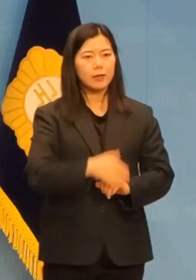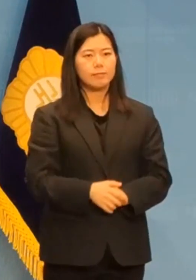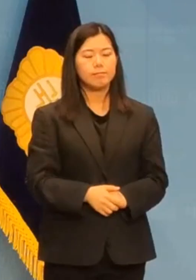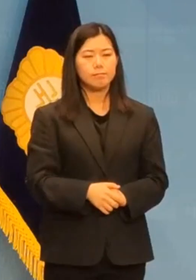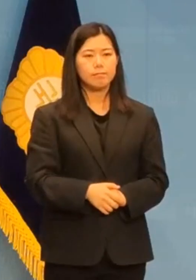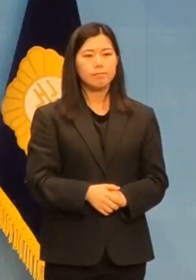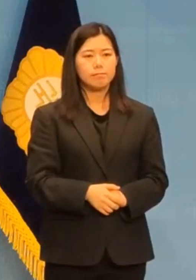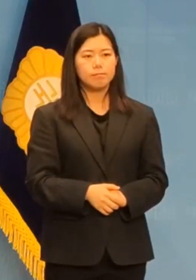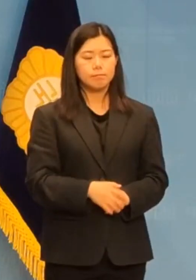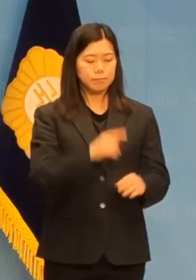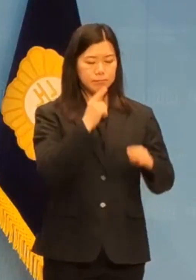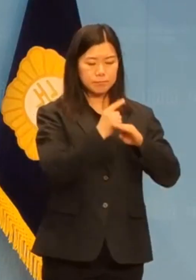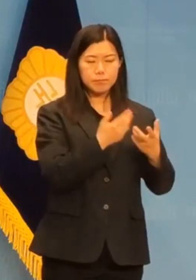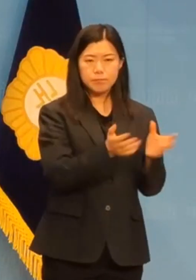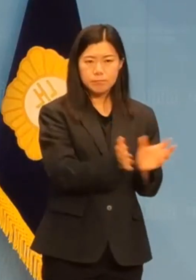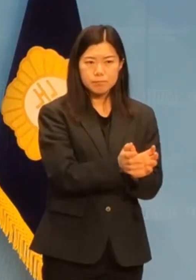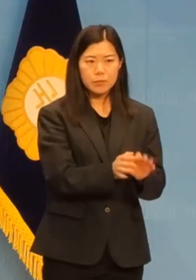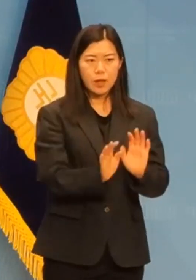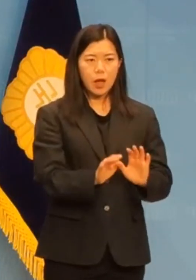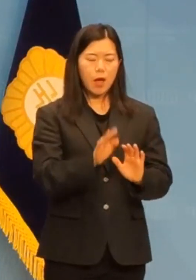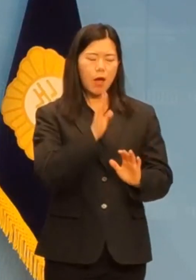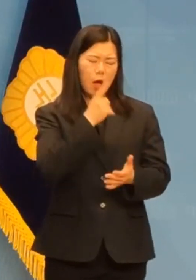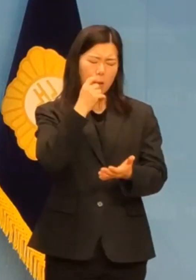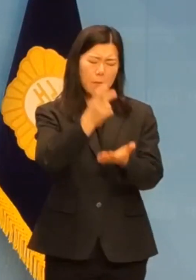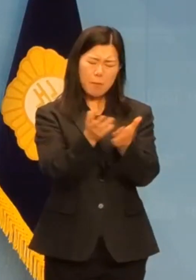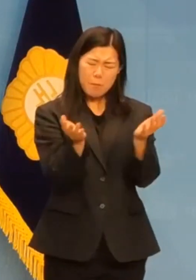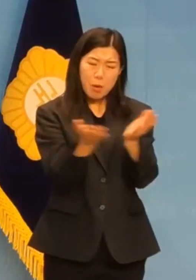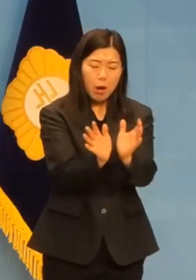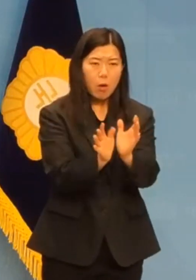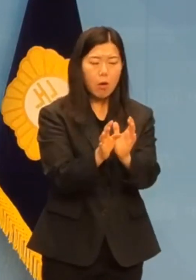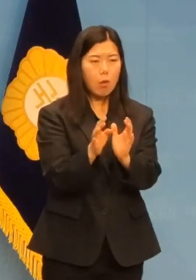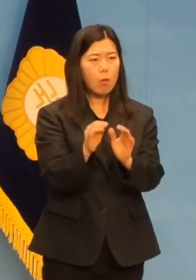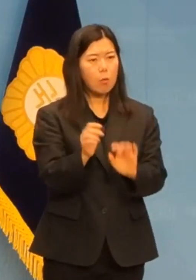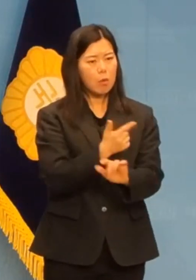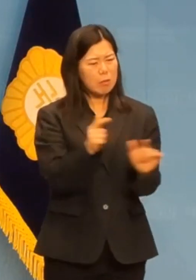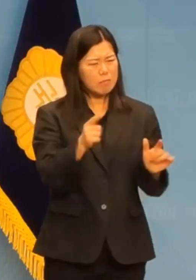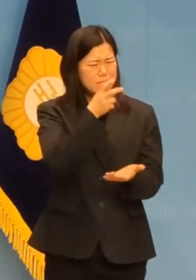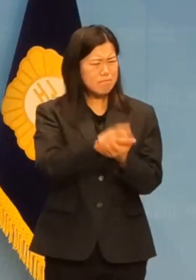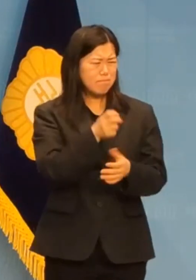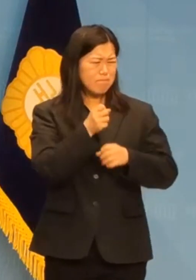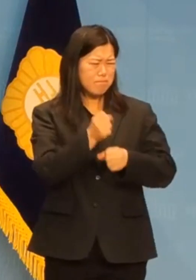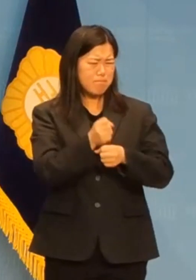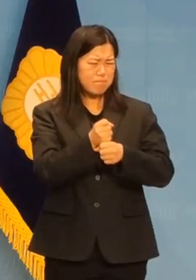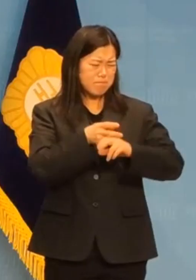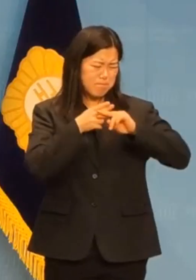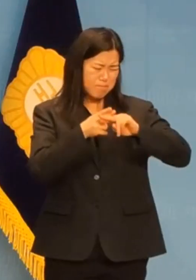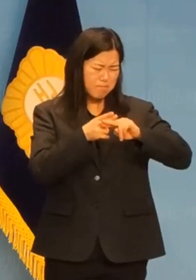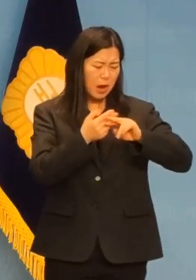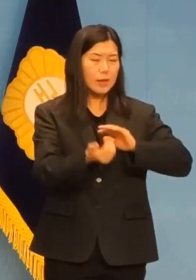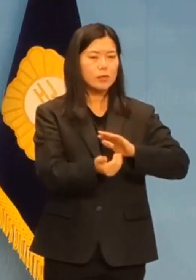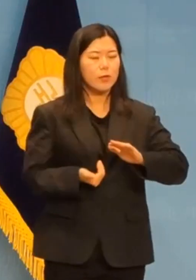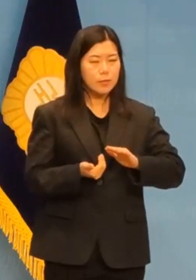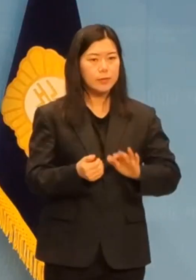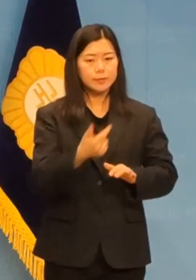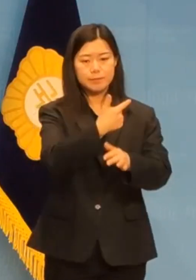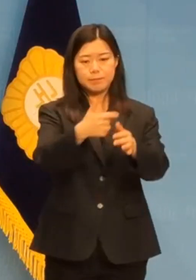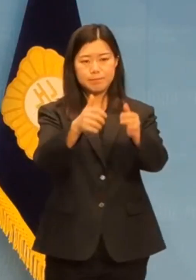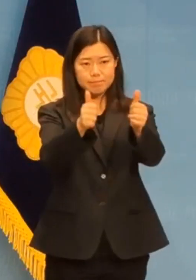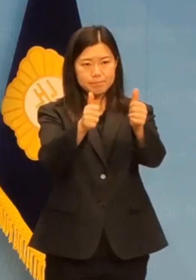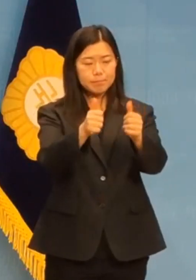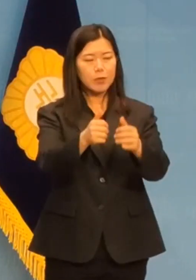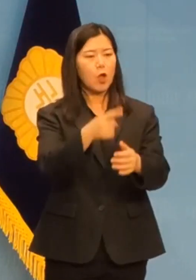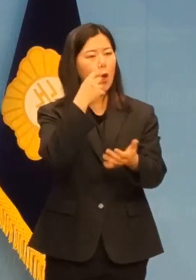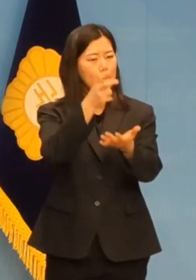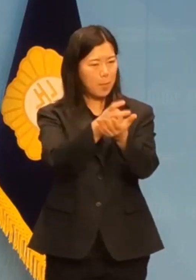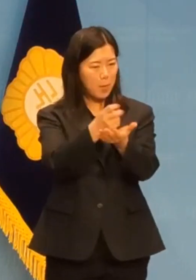가능합니다. 더불어민주당의 반헌법적 입법 폭주에 앞서 대법원이 헌법과 상식의